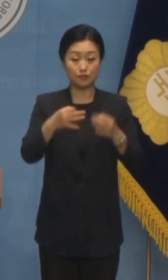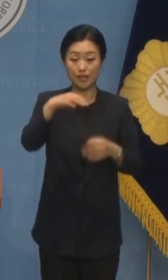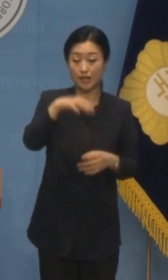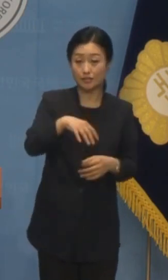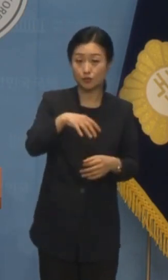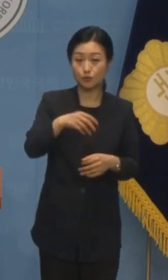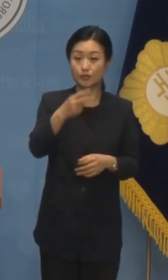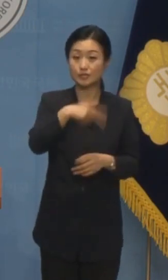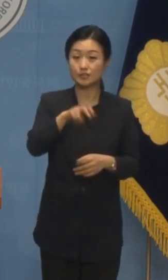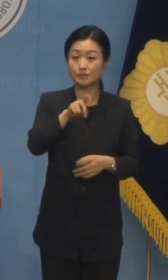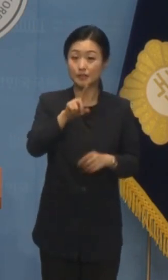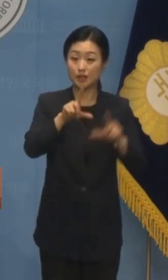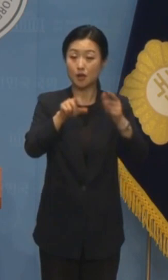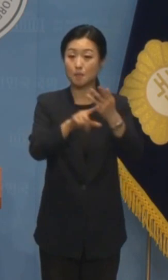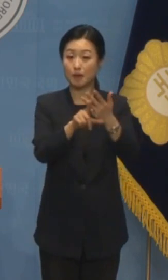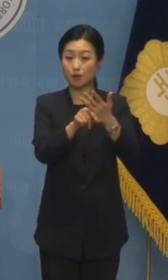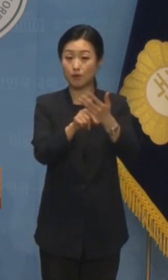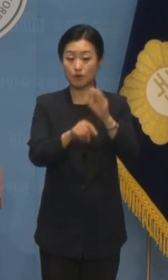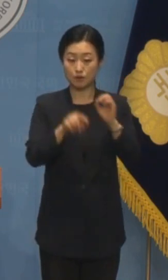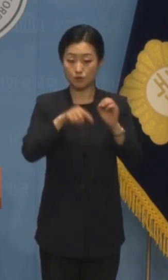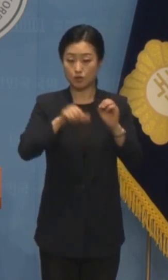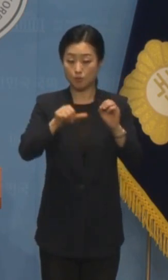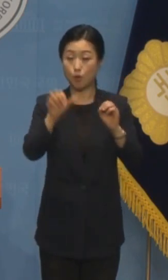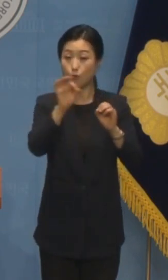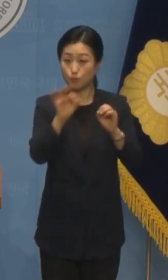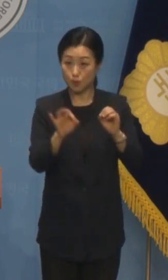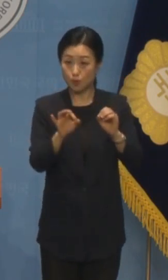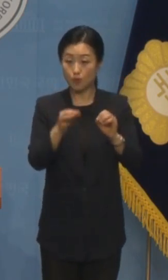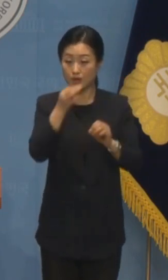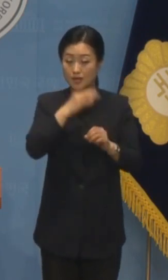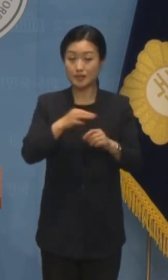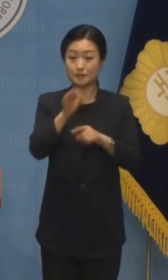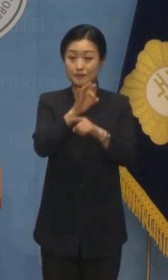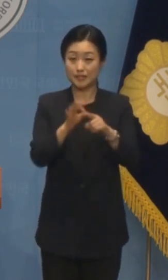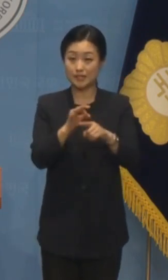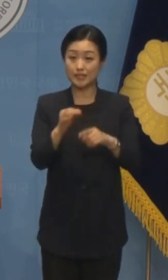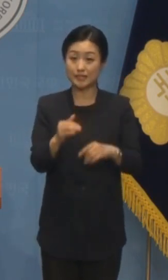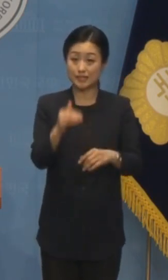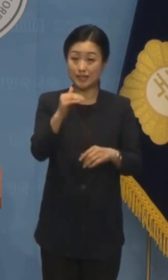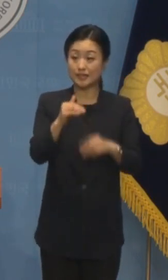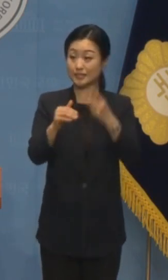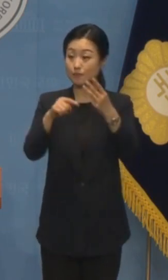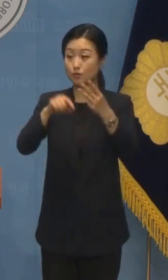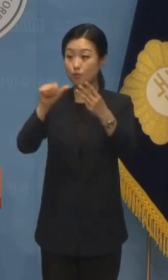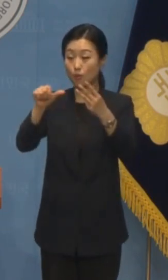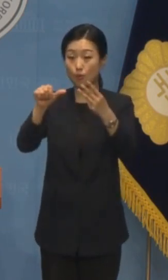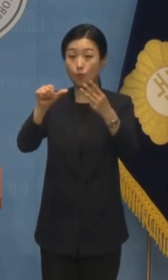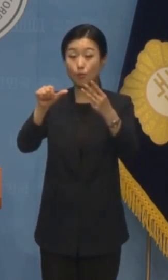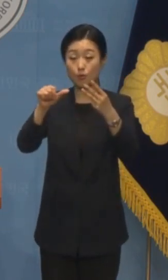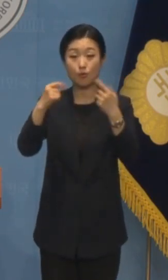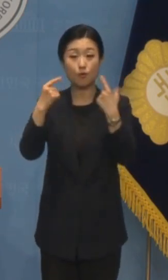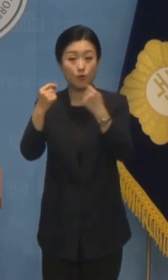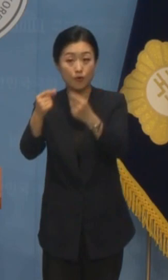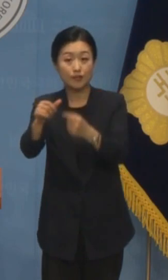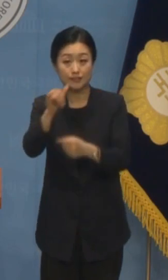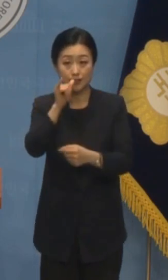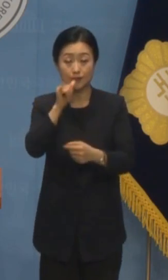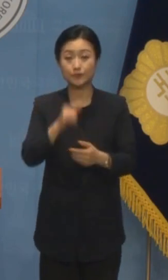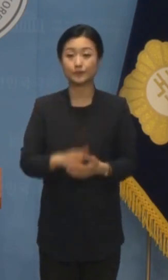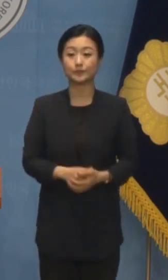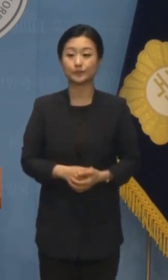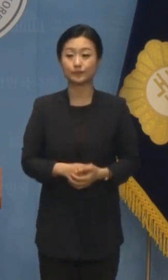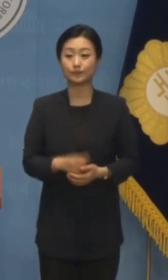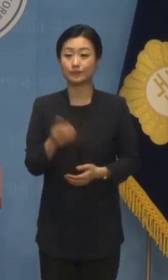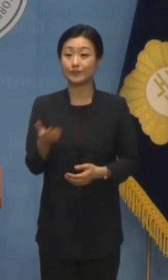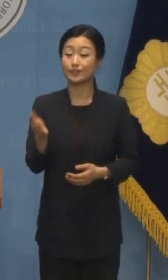한국은행도 2021년 8월 0.5% 초저금리를 인상하기 시작해서 현재까지 3.5% 긴축통화 기조를 유지하고 있습니다.